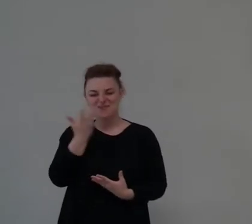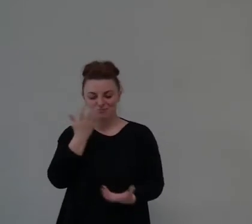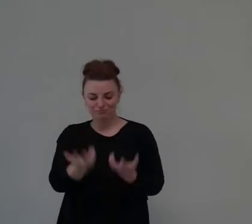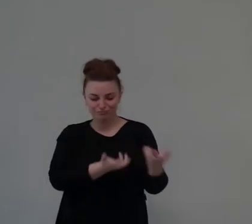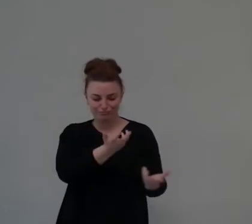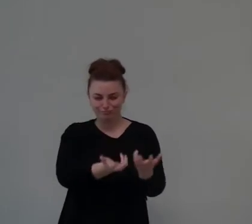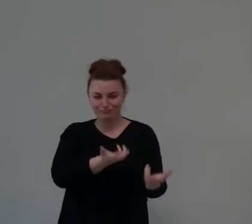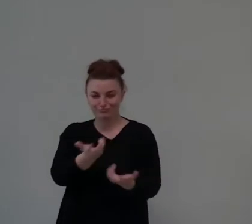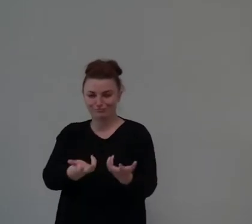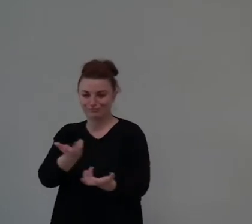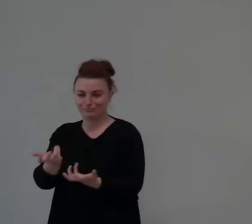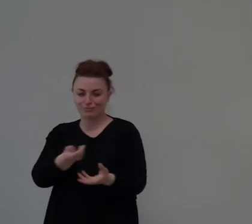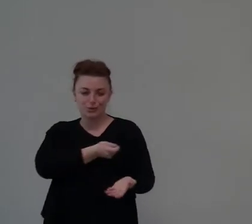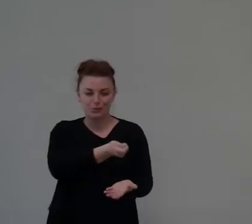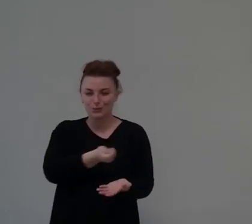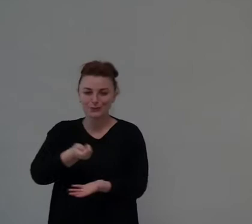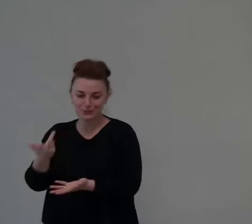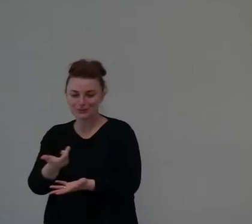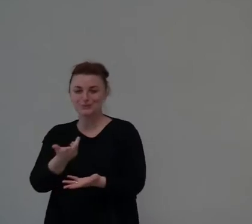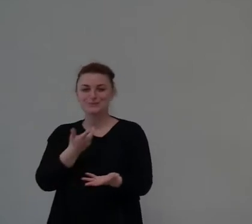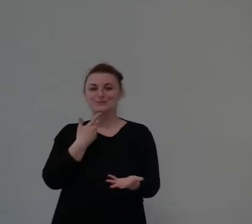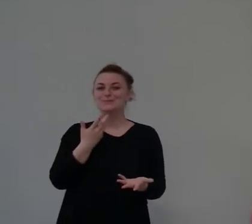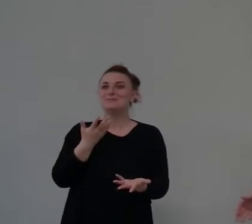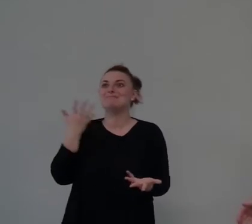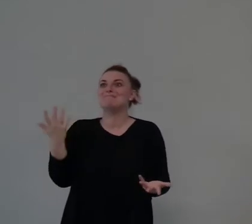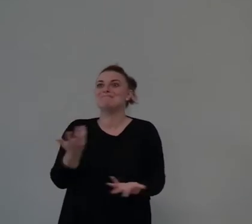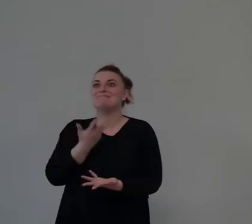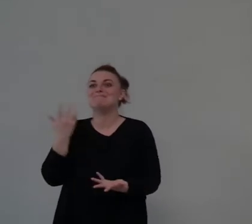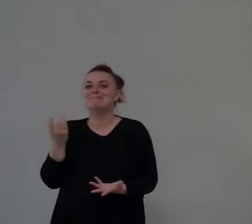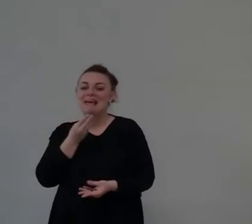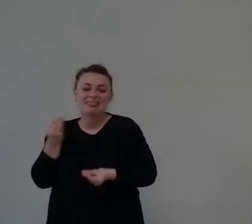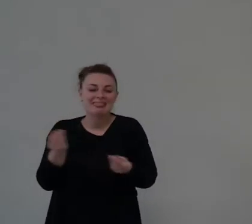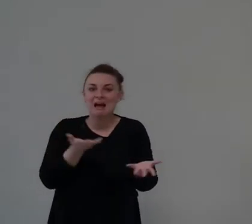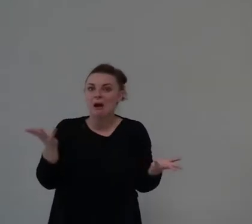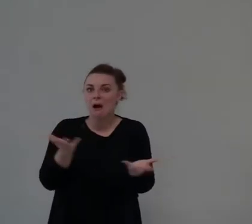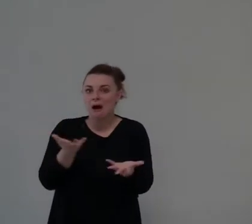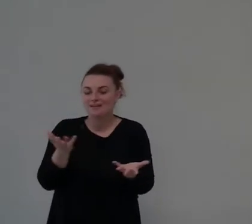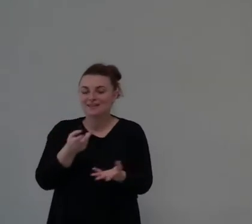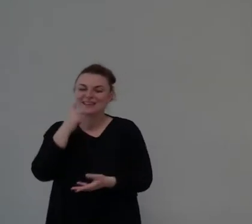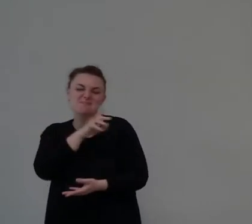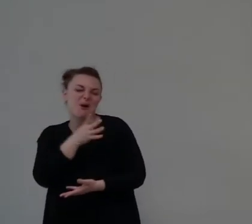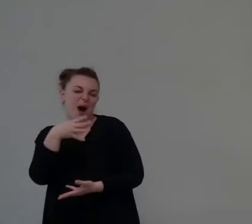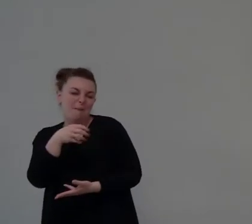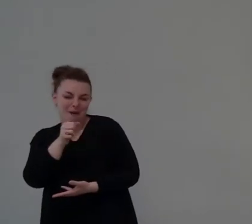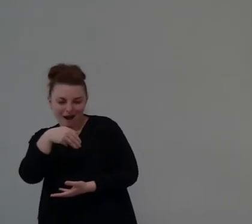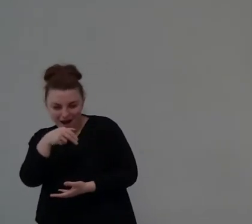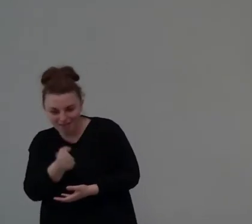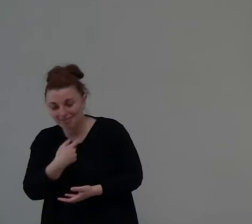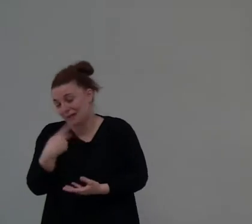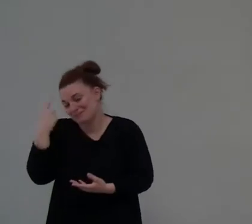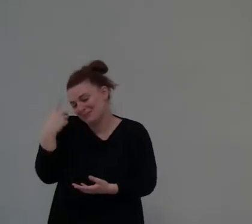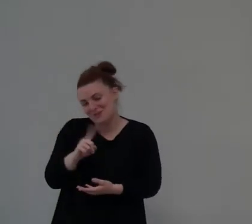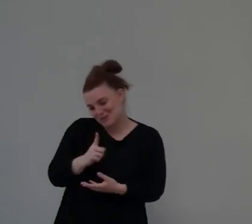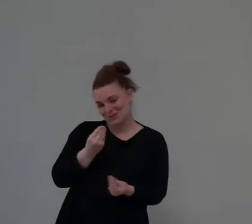Gesù. Che ne so che gli avranno dato? Io penso la manna, il cibo degli angeli, senza il cibo che hanno preparato con